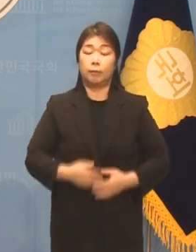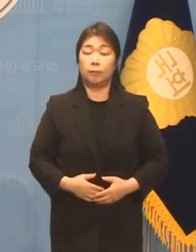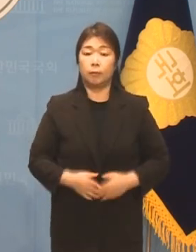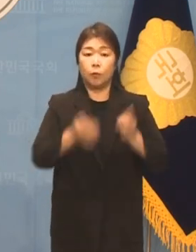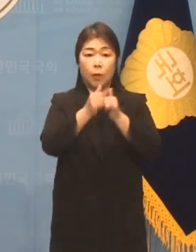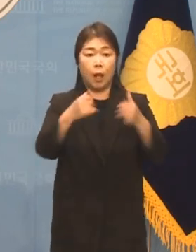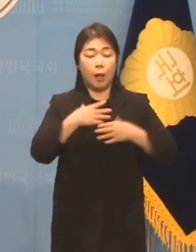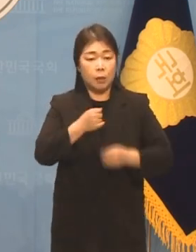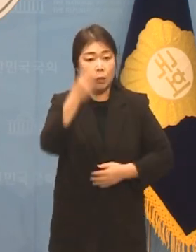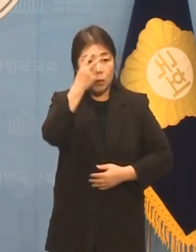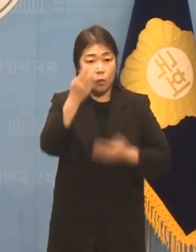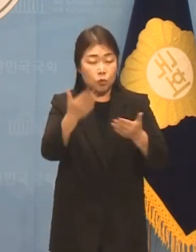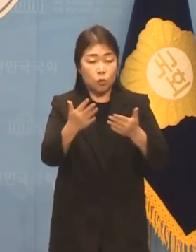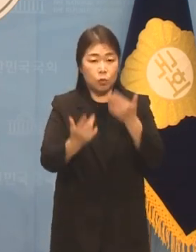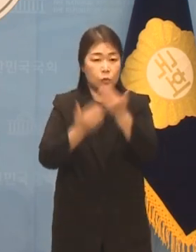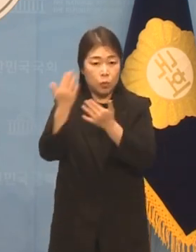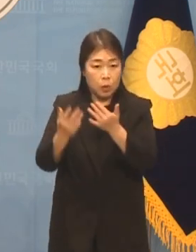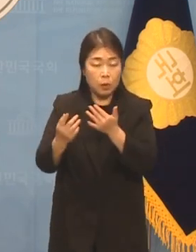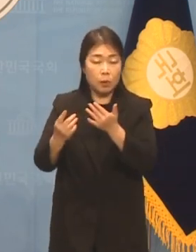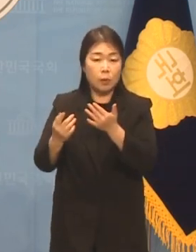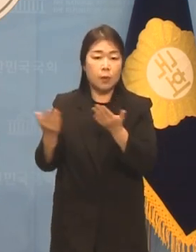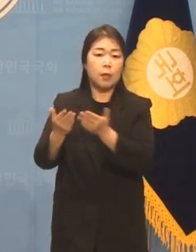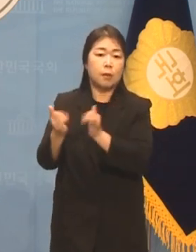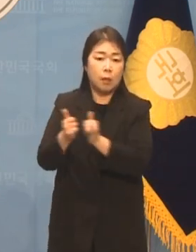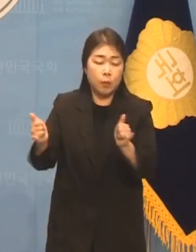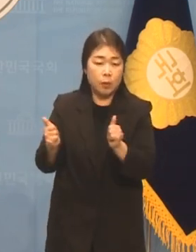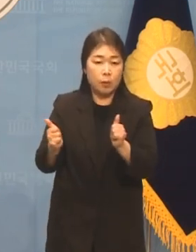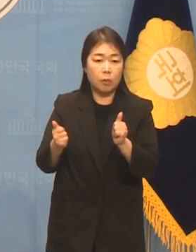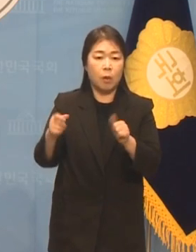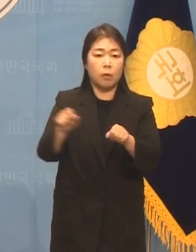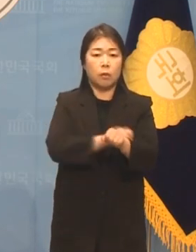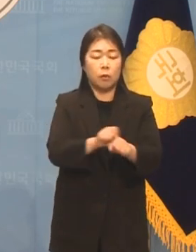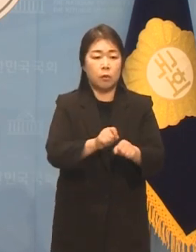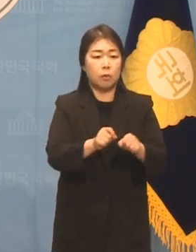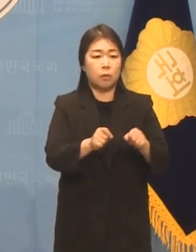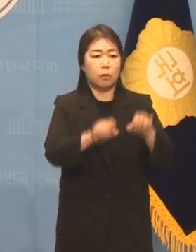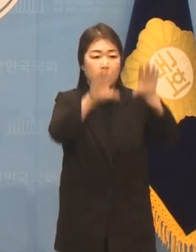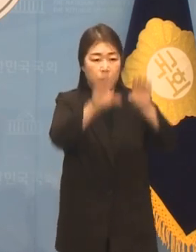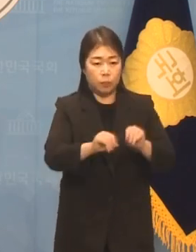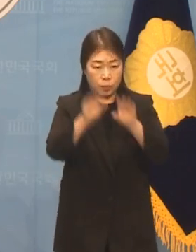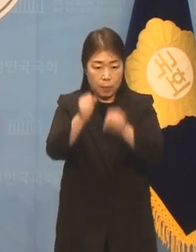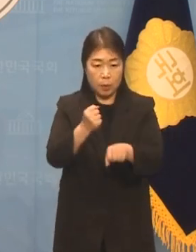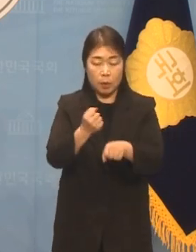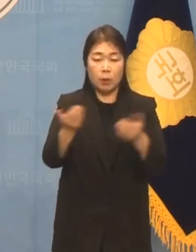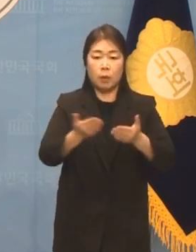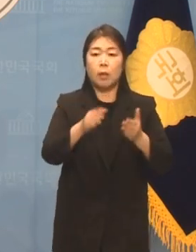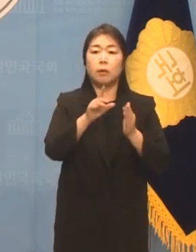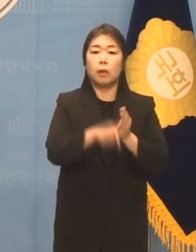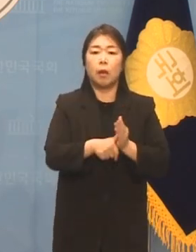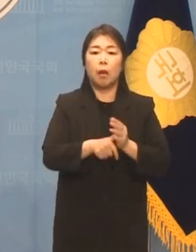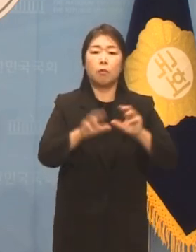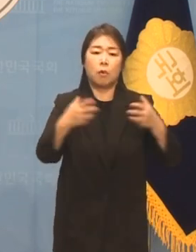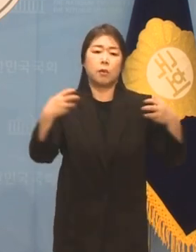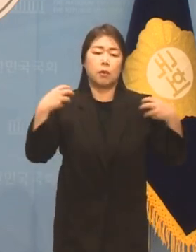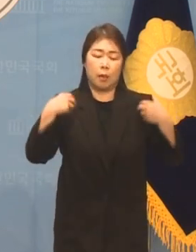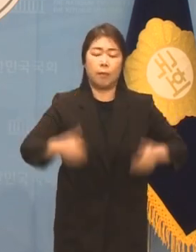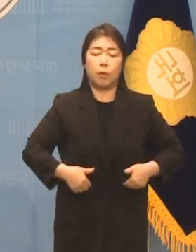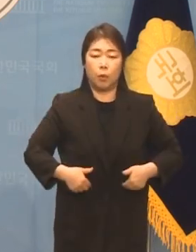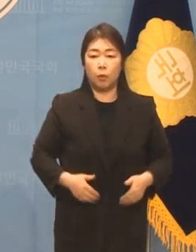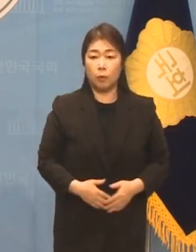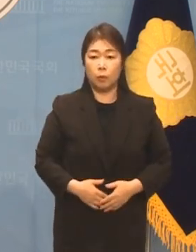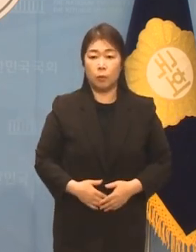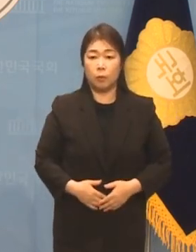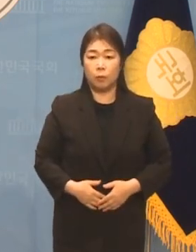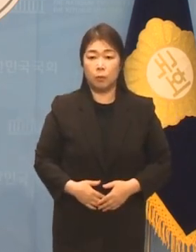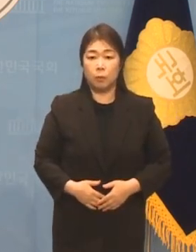국민안전 지키는 소방관과 특수진화대, 국가가 지켜야 합니다. 소방관이 위험하면